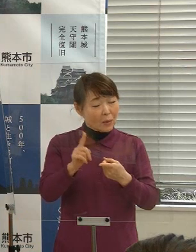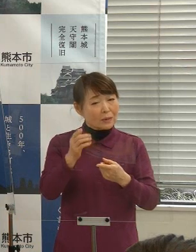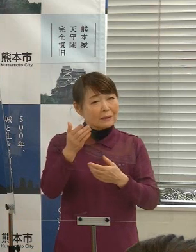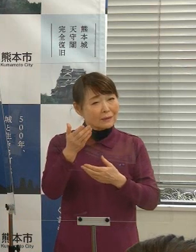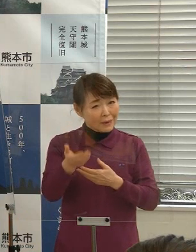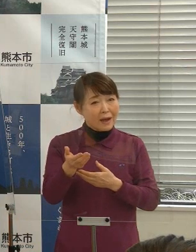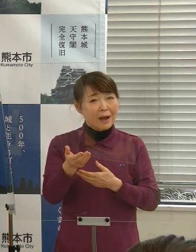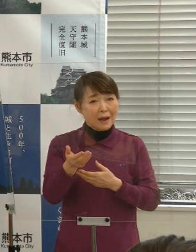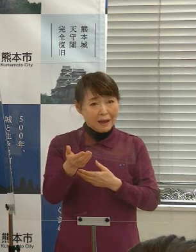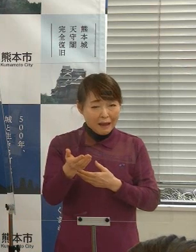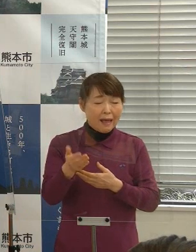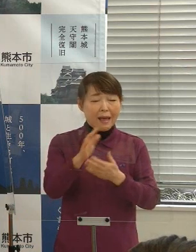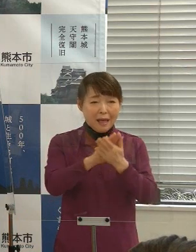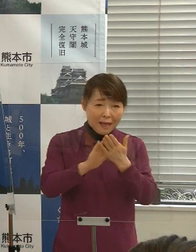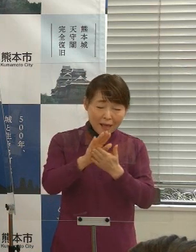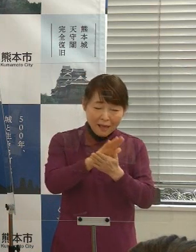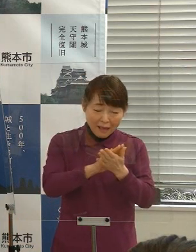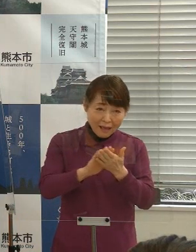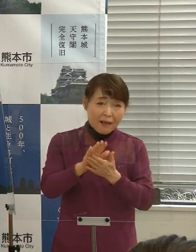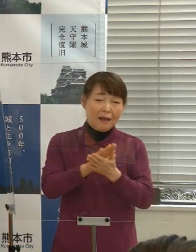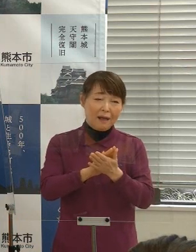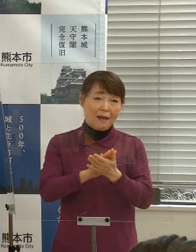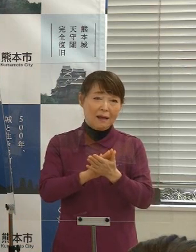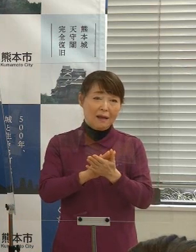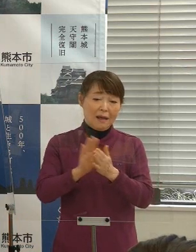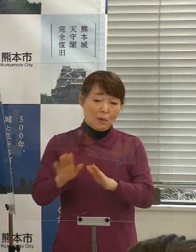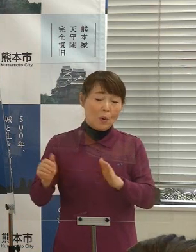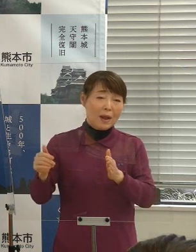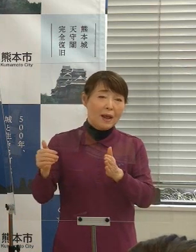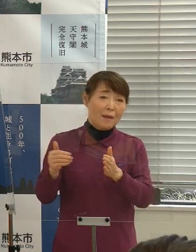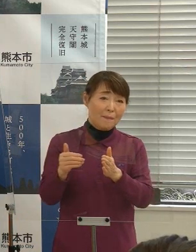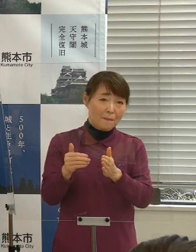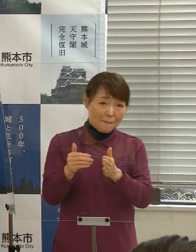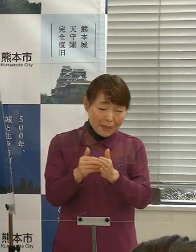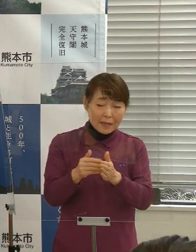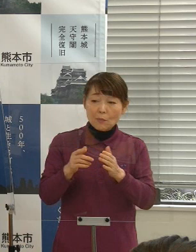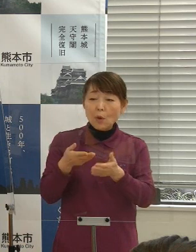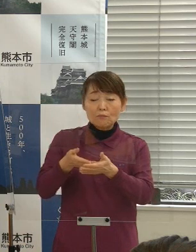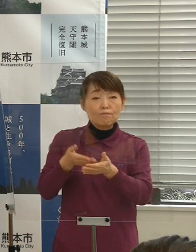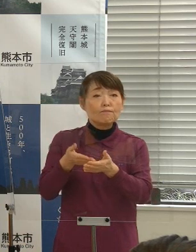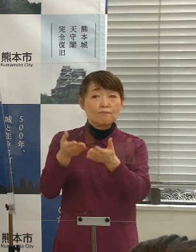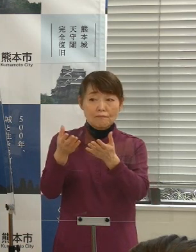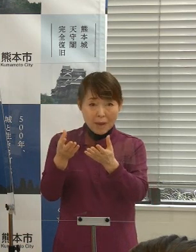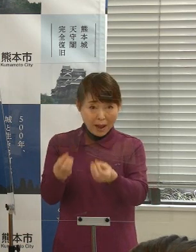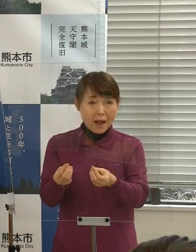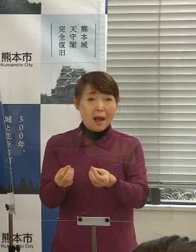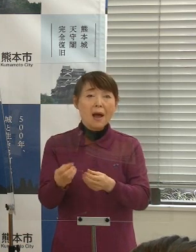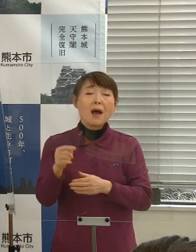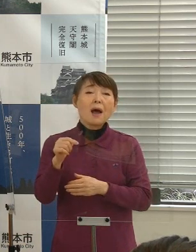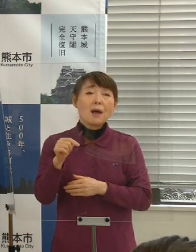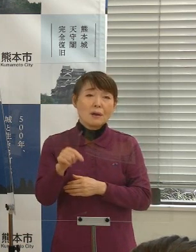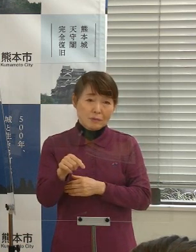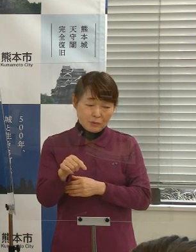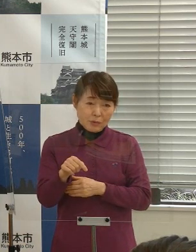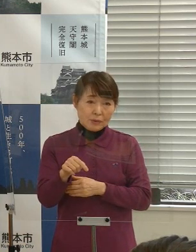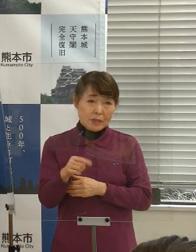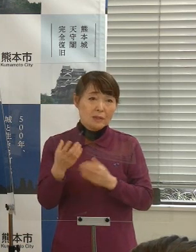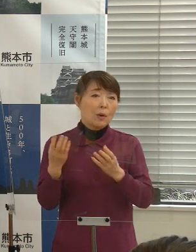ない部分があるということは、もうこれまでも申し上げてきた通りですので、まあ、そういったスタンスは変わりませんけれども、しか